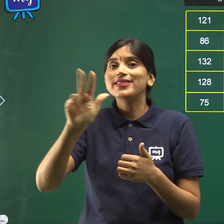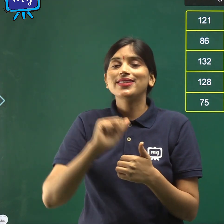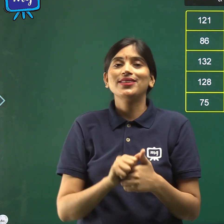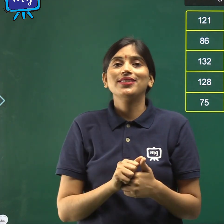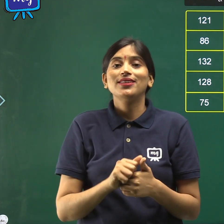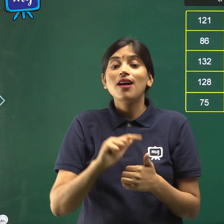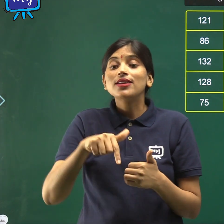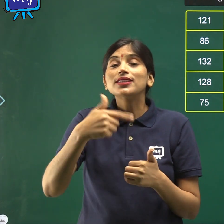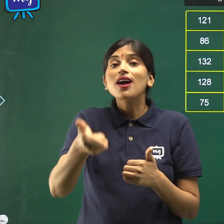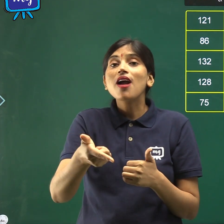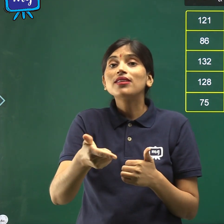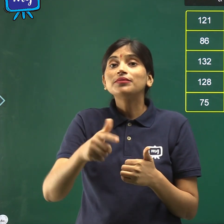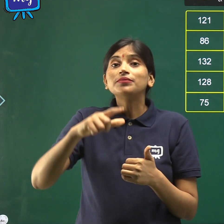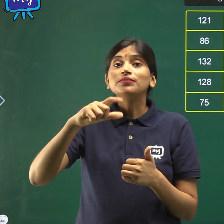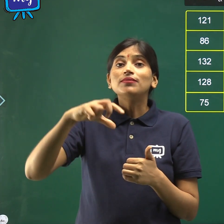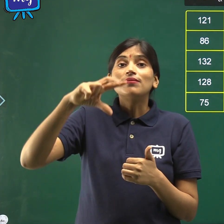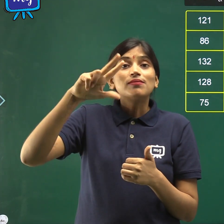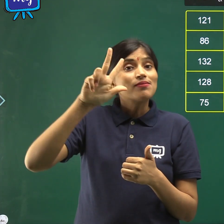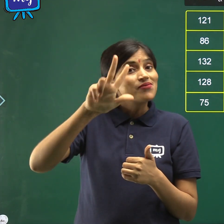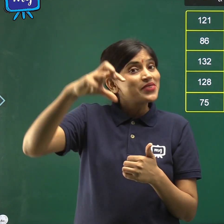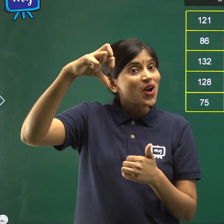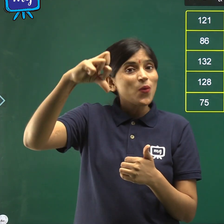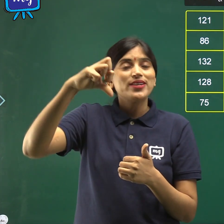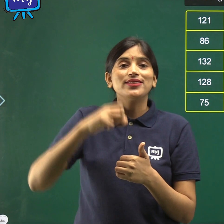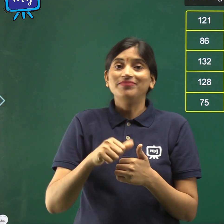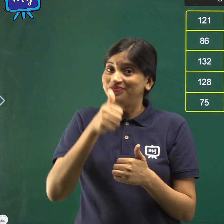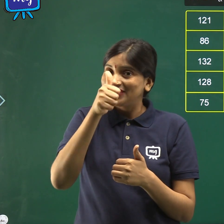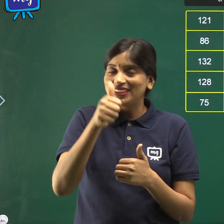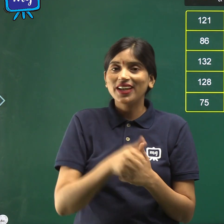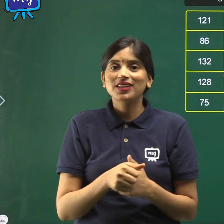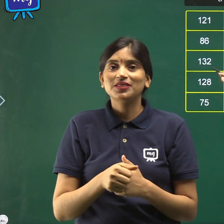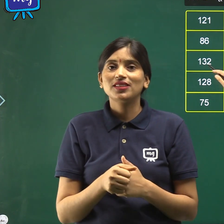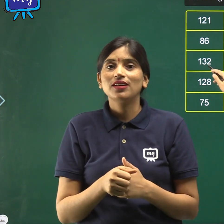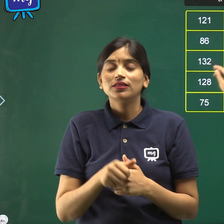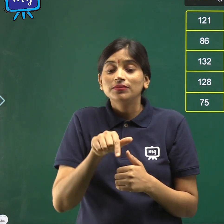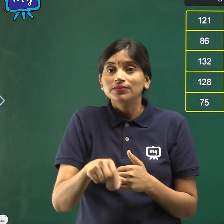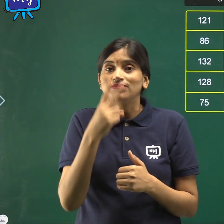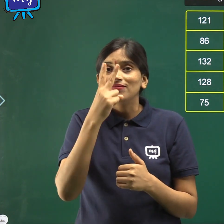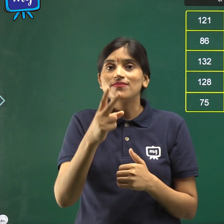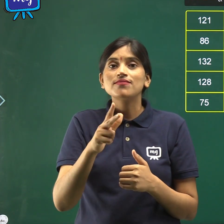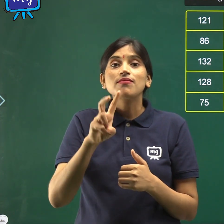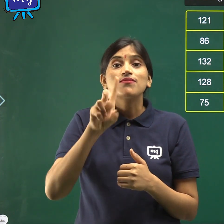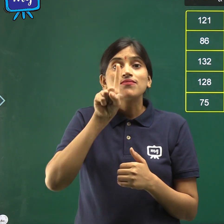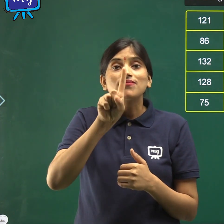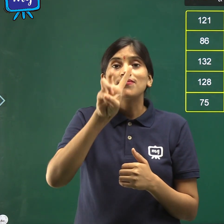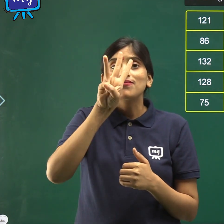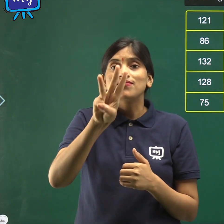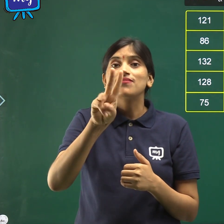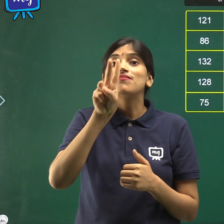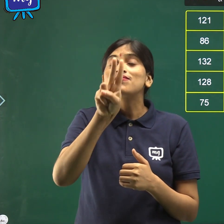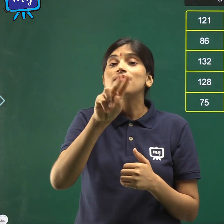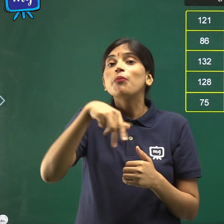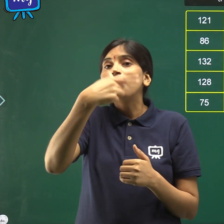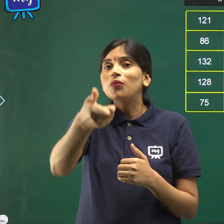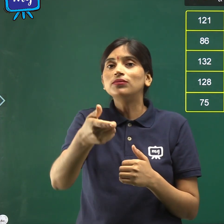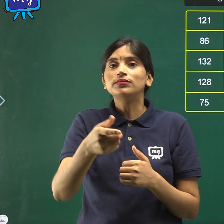88, इसके बाद 89। ठीक है, अब देखो 132, 132